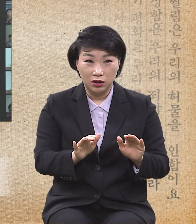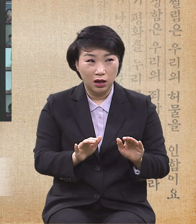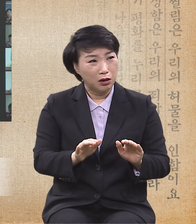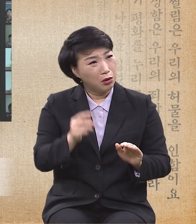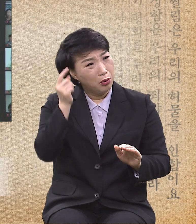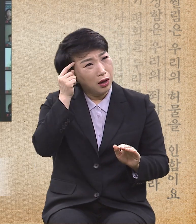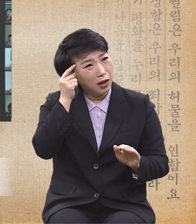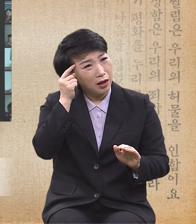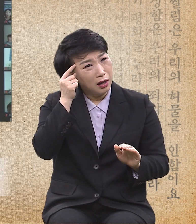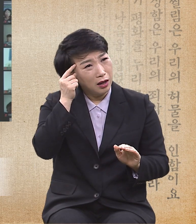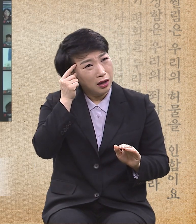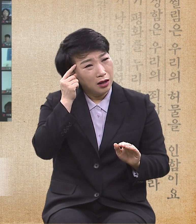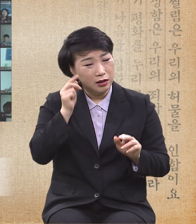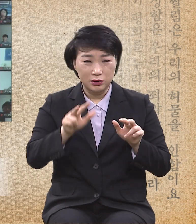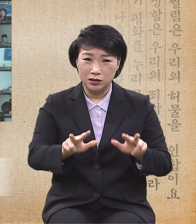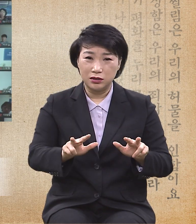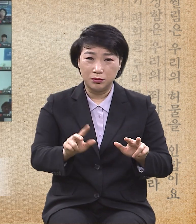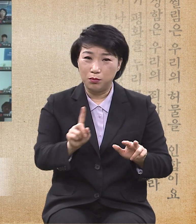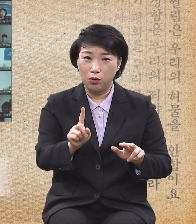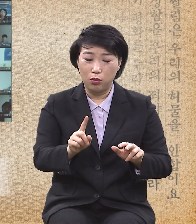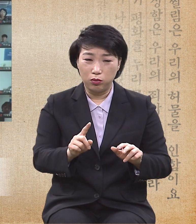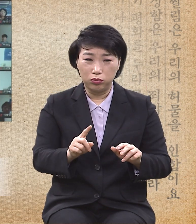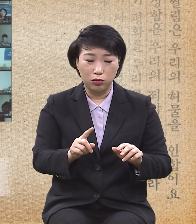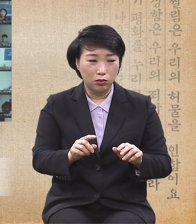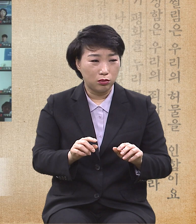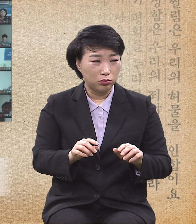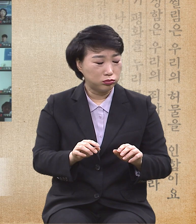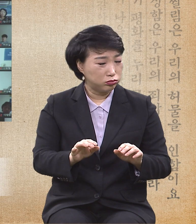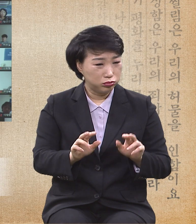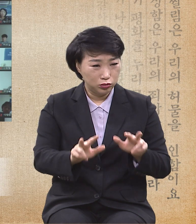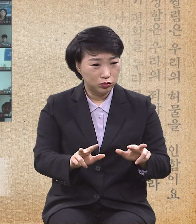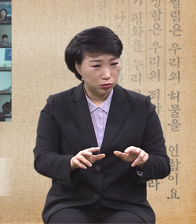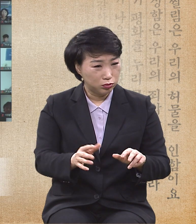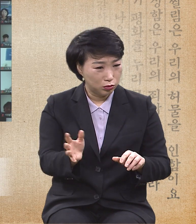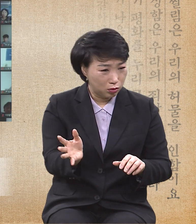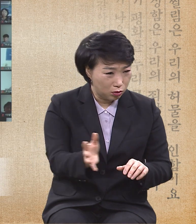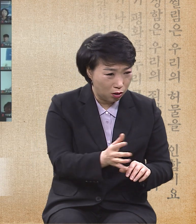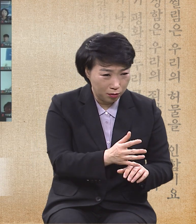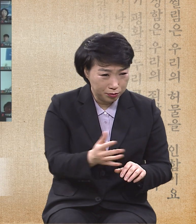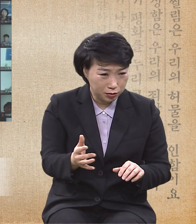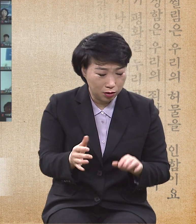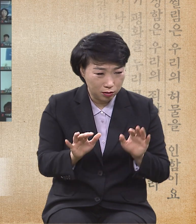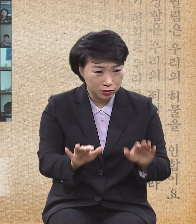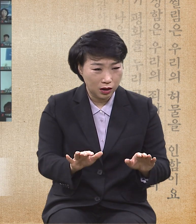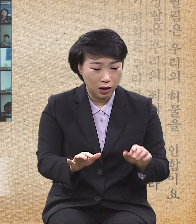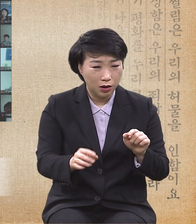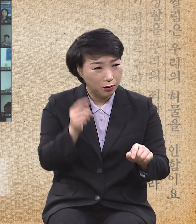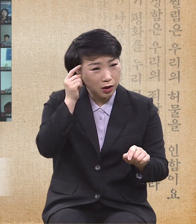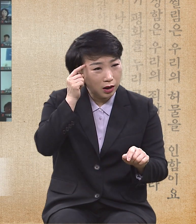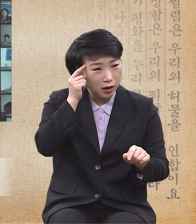어쩐지 모르게 지금은 다 사라졌어요. 그들이 하나님 앞에 고백한 것이